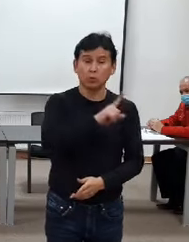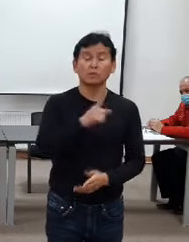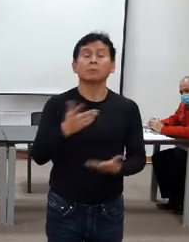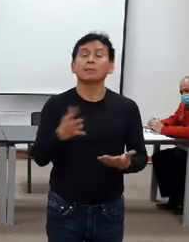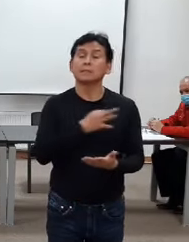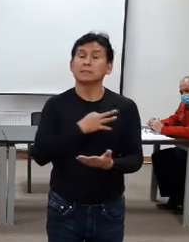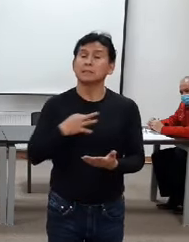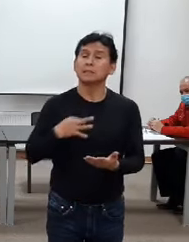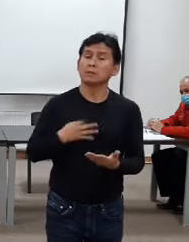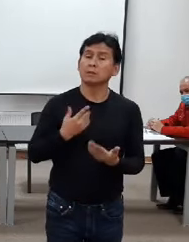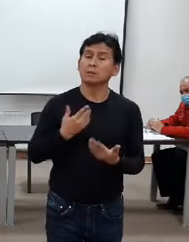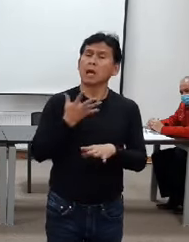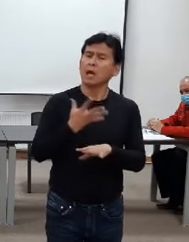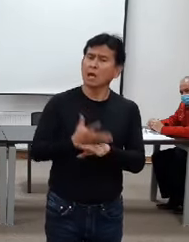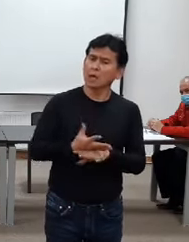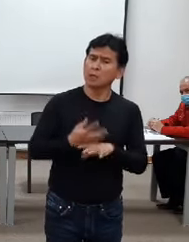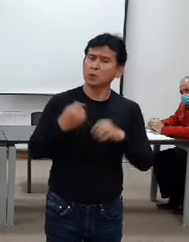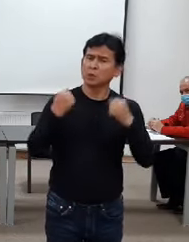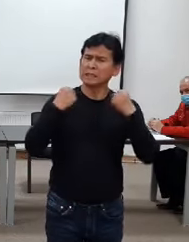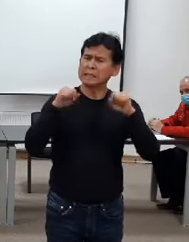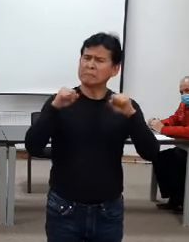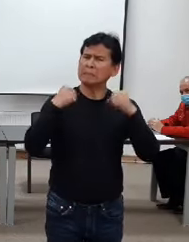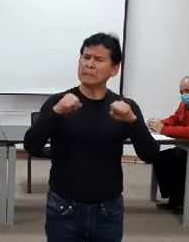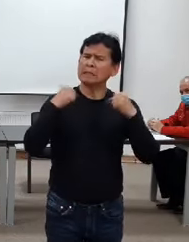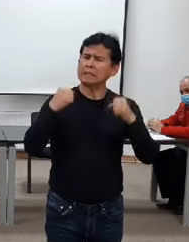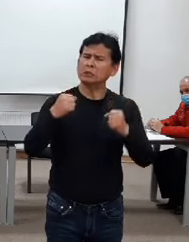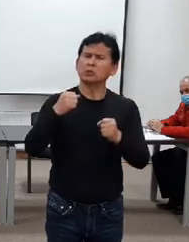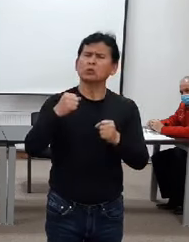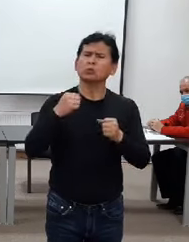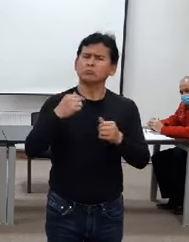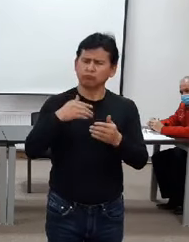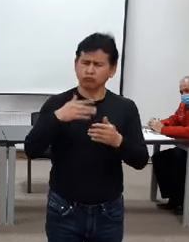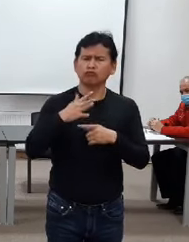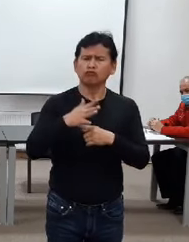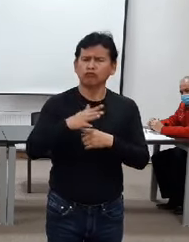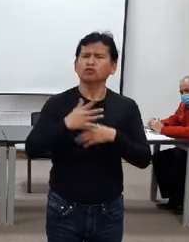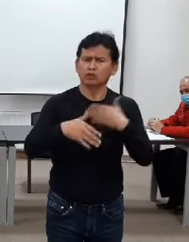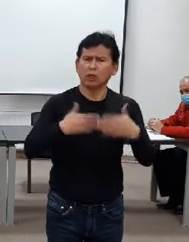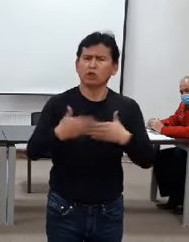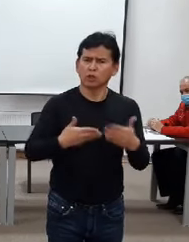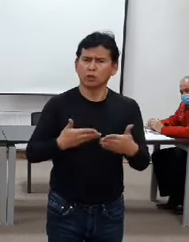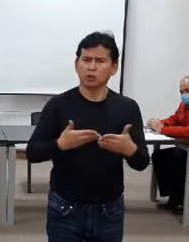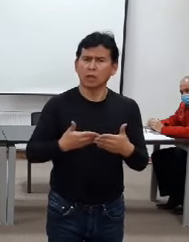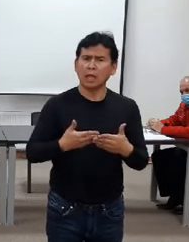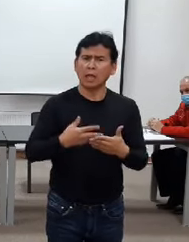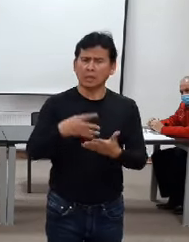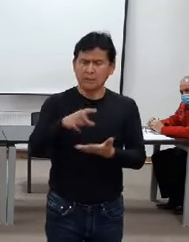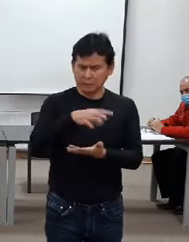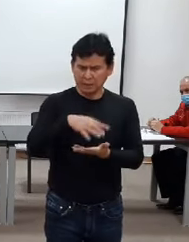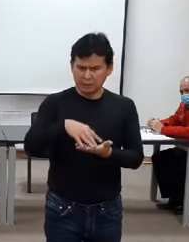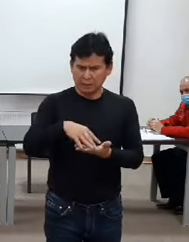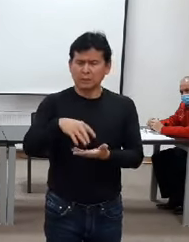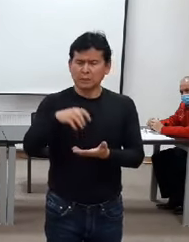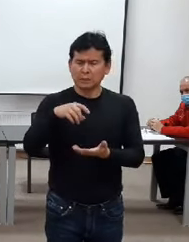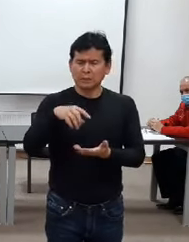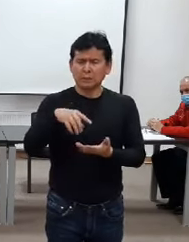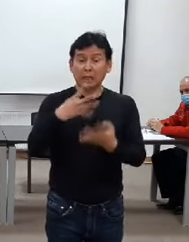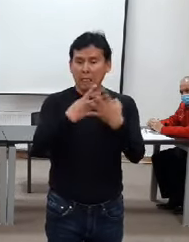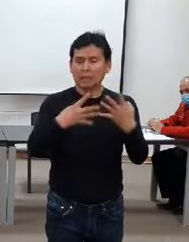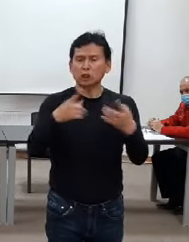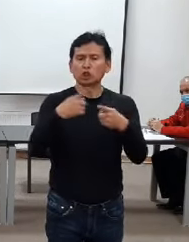Seremi, hay un gimnasio que está funcionando en este caso, de hecho lo ha hecho patente en sus